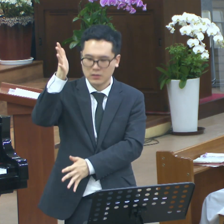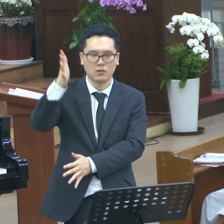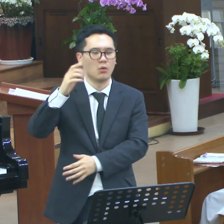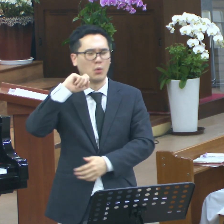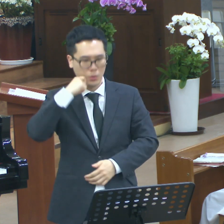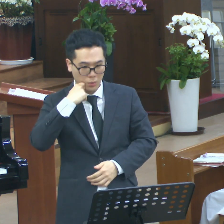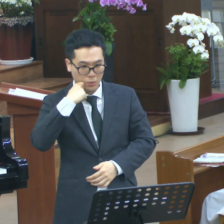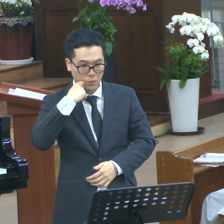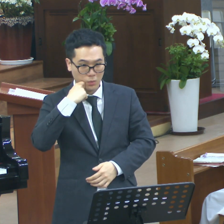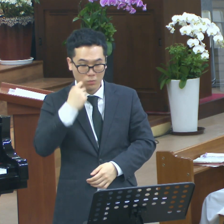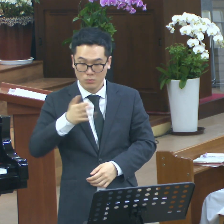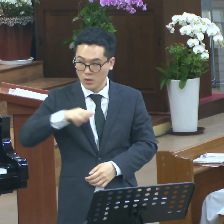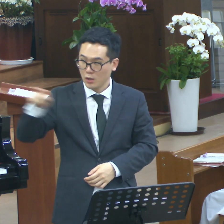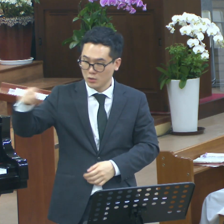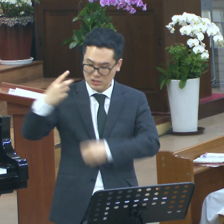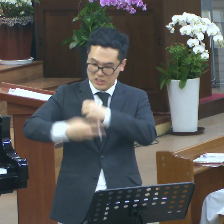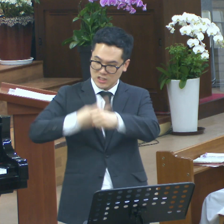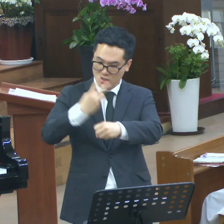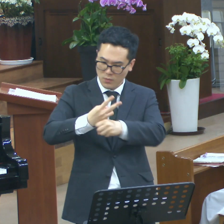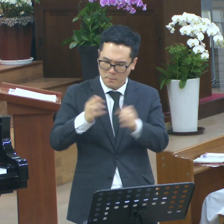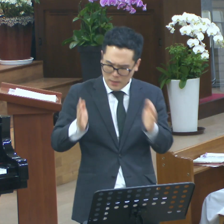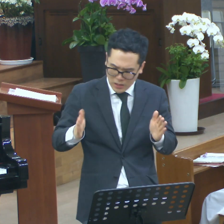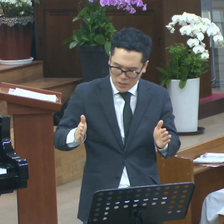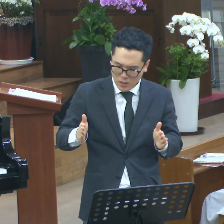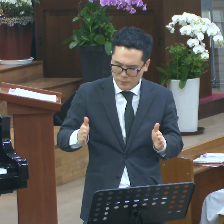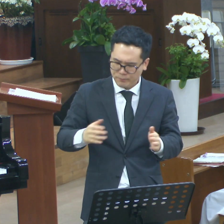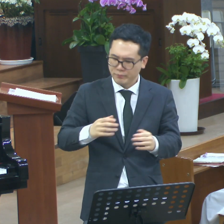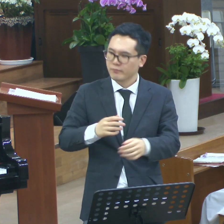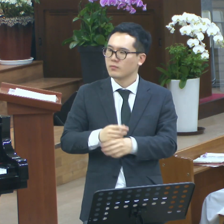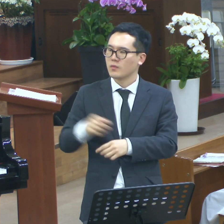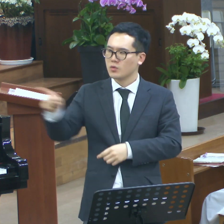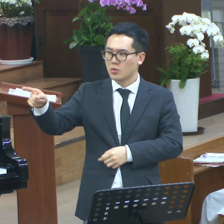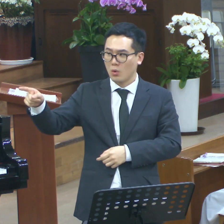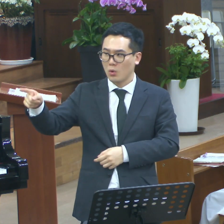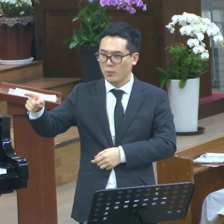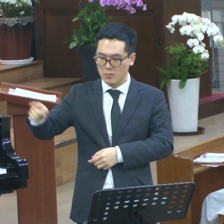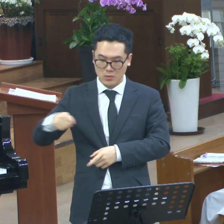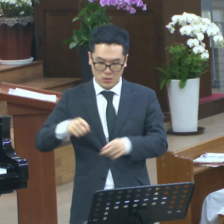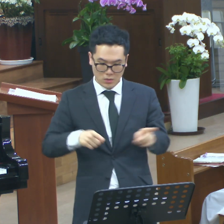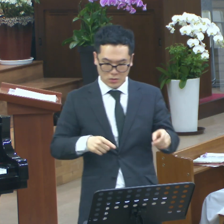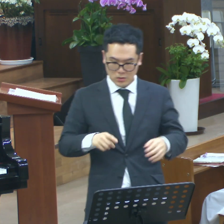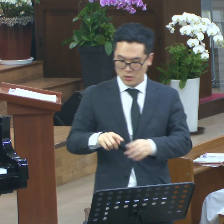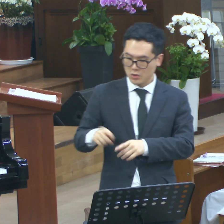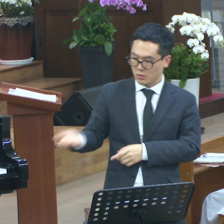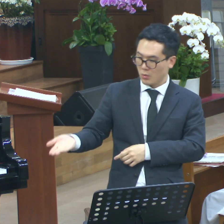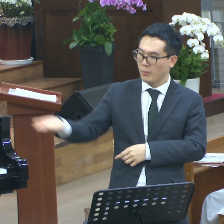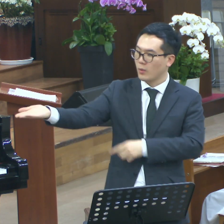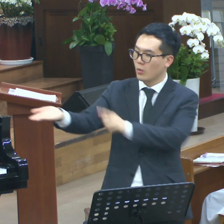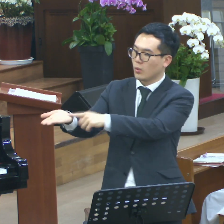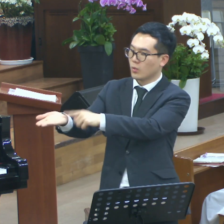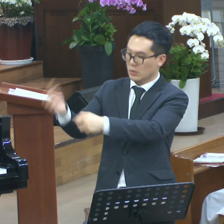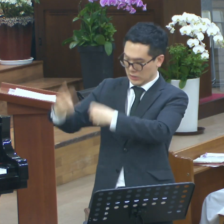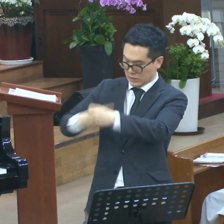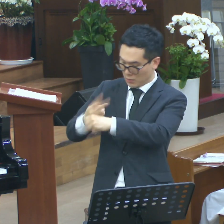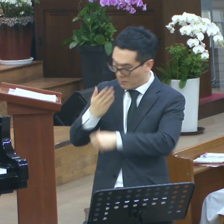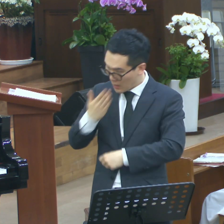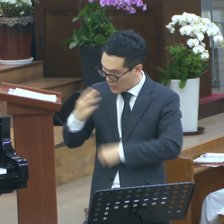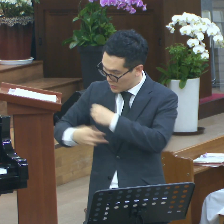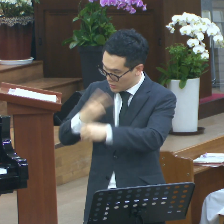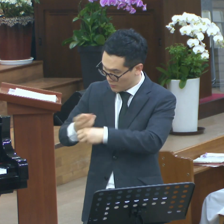또 설계하고 또 싱가포르 정부에서 요구를 했어요. 여기에 맞출 수 있는 건설사가 하나도 없었어요. 그런데 우리나라 쌍용건설에서